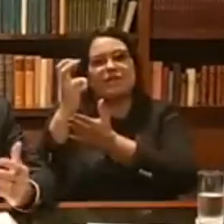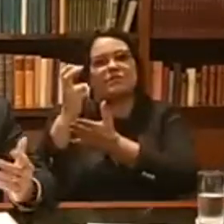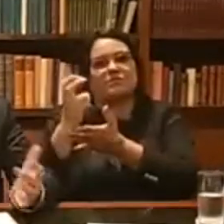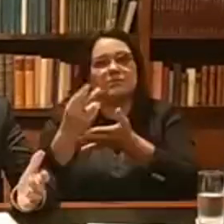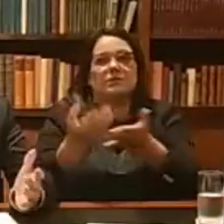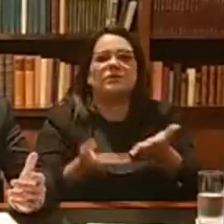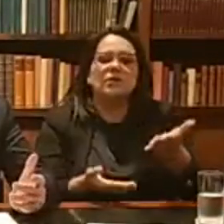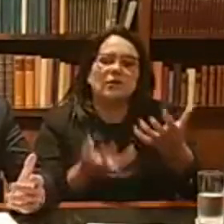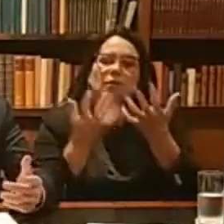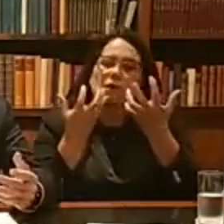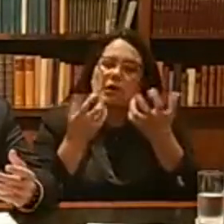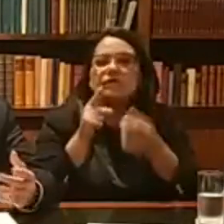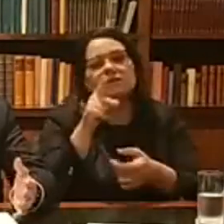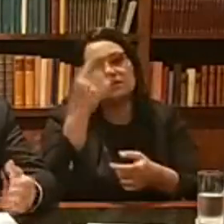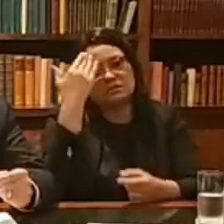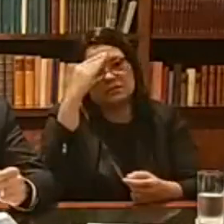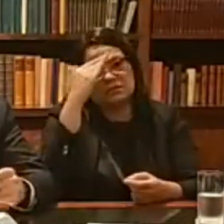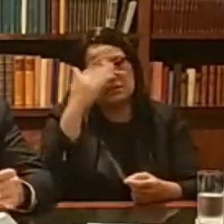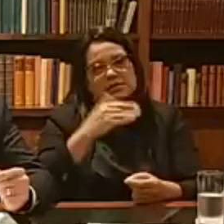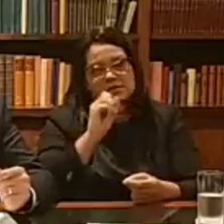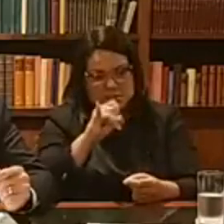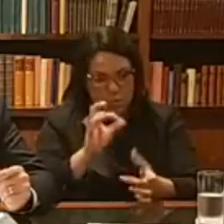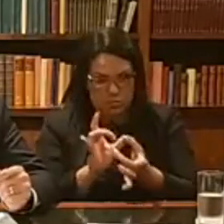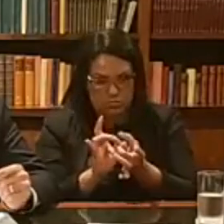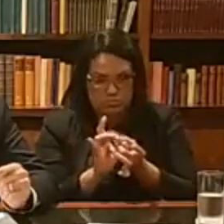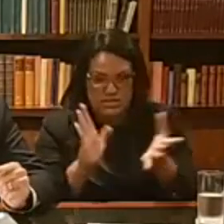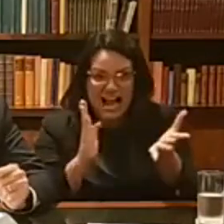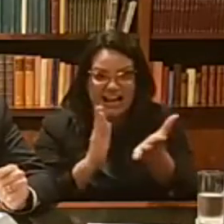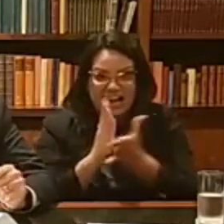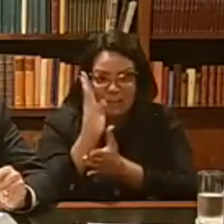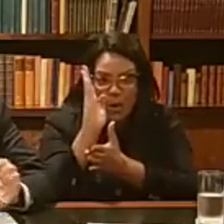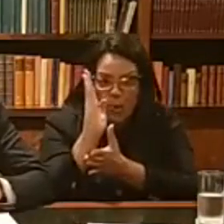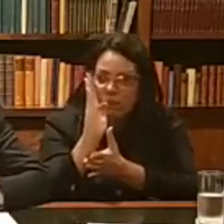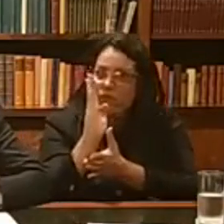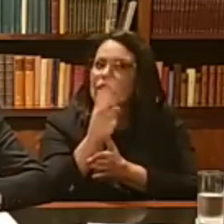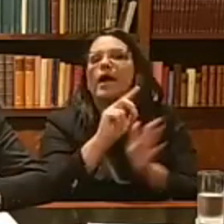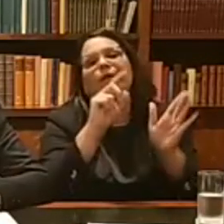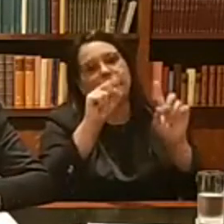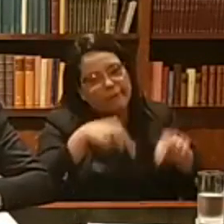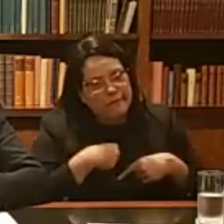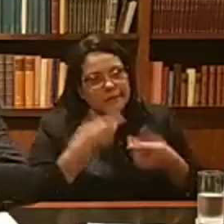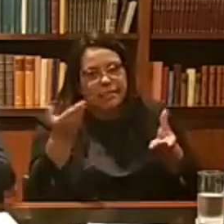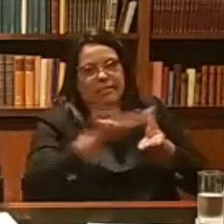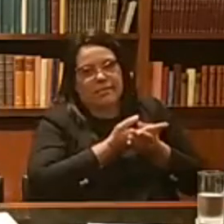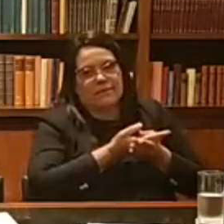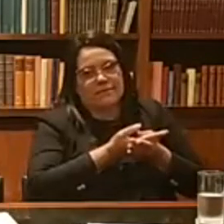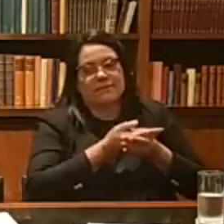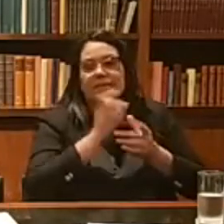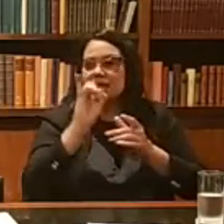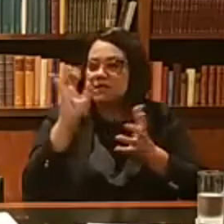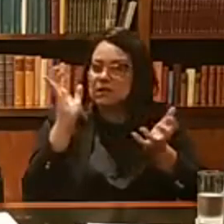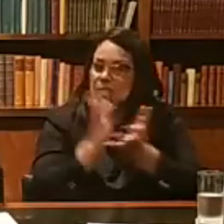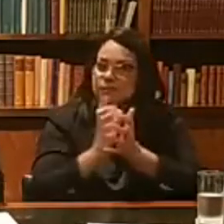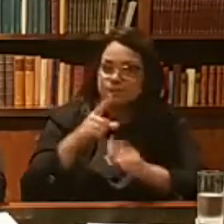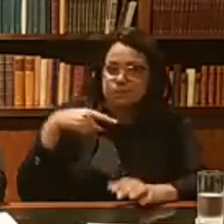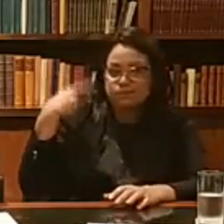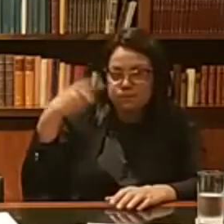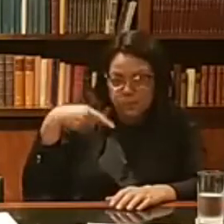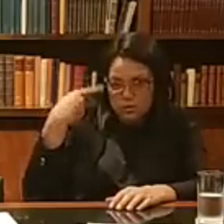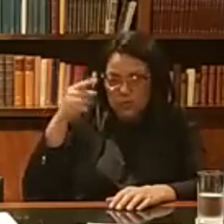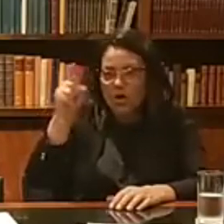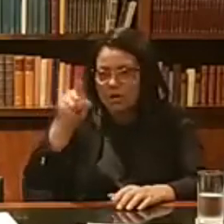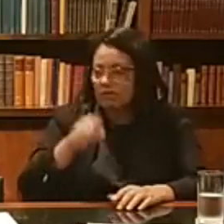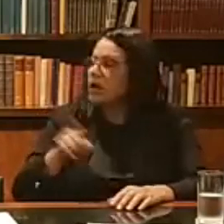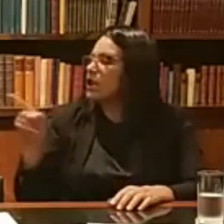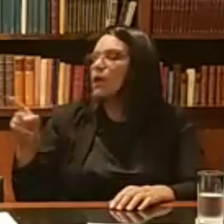Espero que o pessoal entenda. Entenda, vão dar pancada em mim, se porventura a minha assessoria jurídica mantiver a tese aí de eu